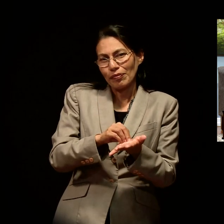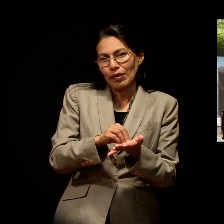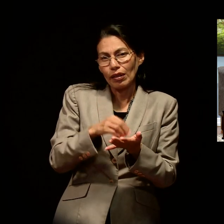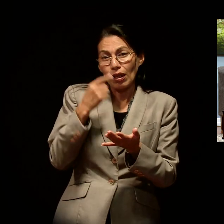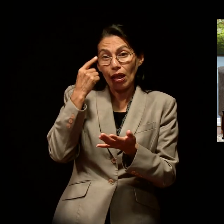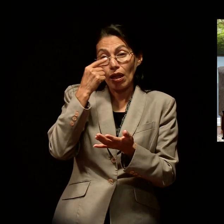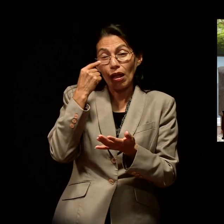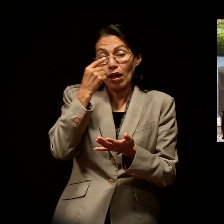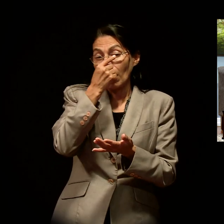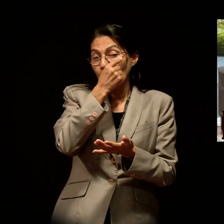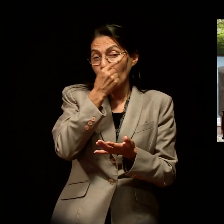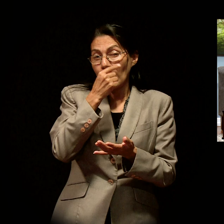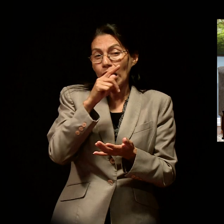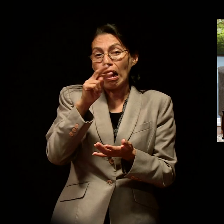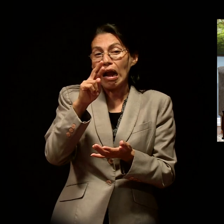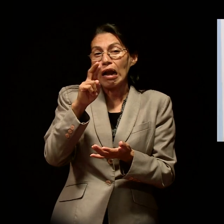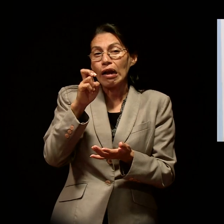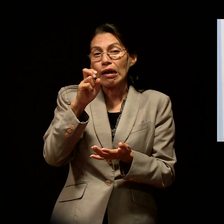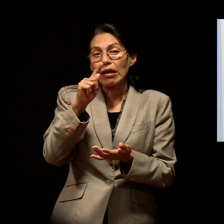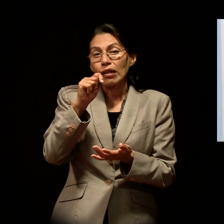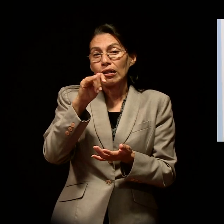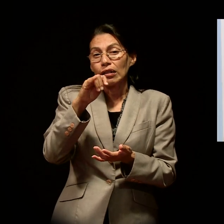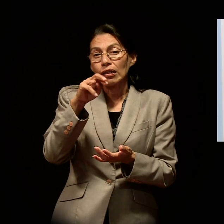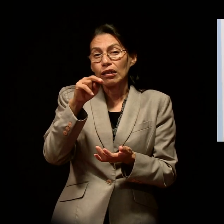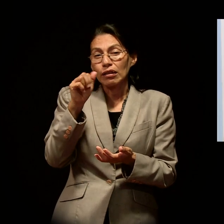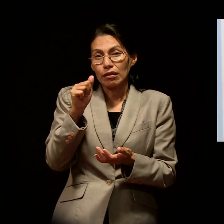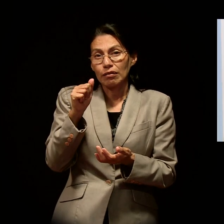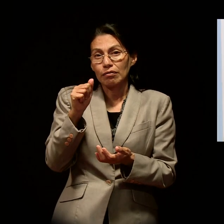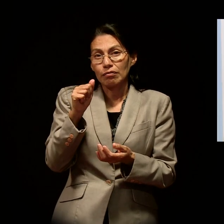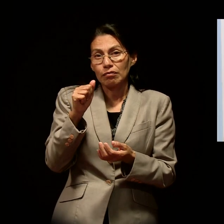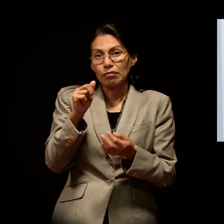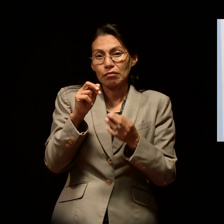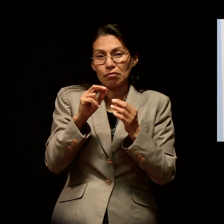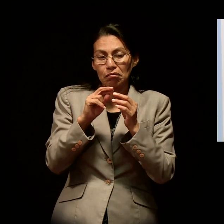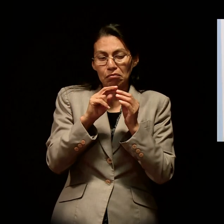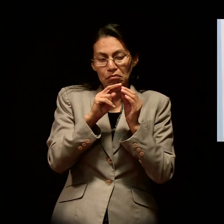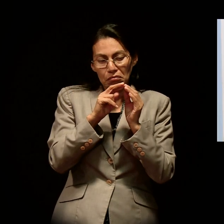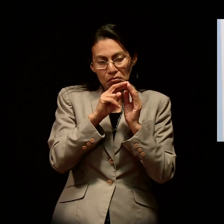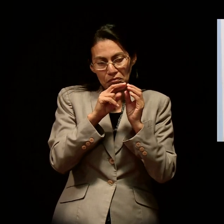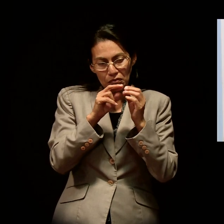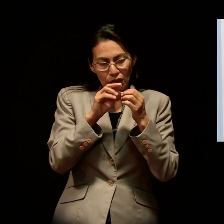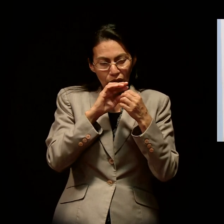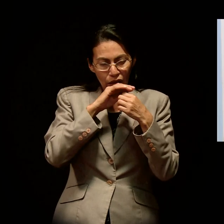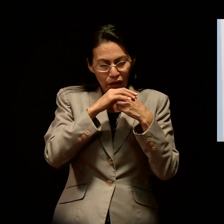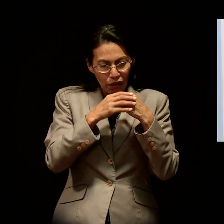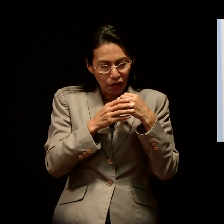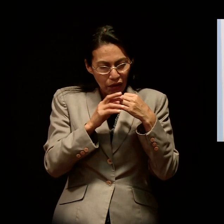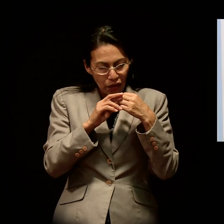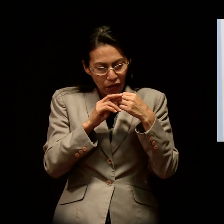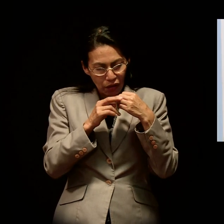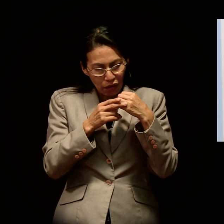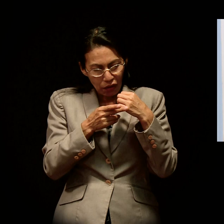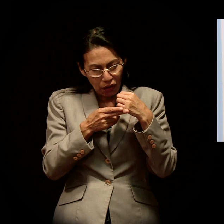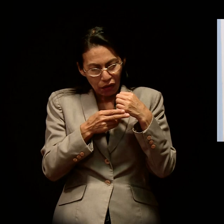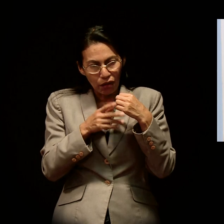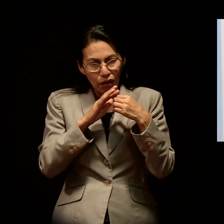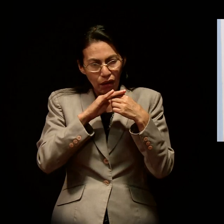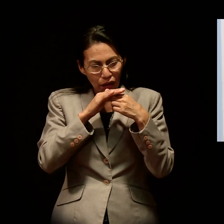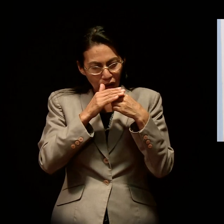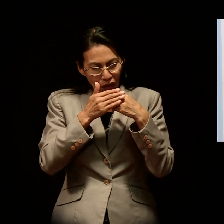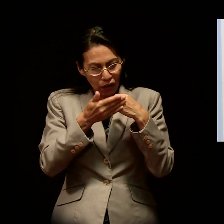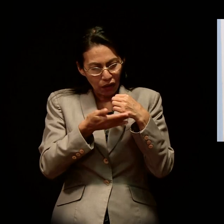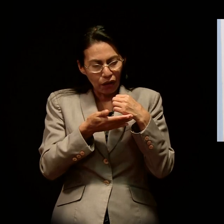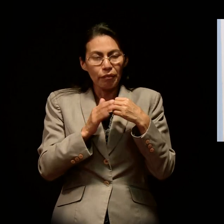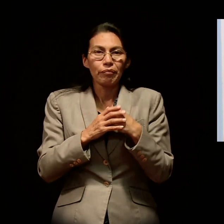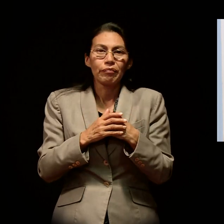serio de desprendimiento de retinas no me di cuenta que esto era así pensando de que era otra cosa